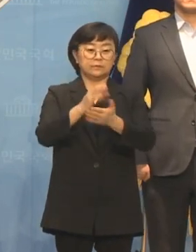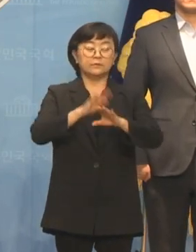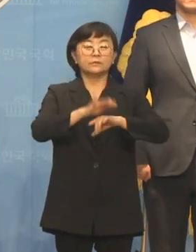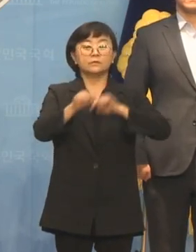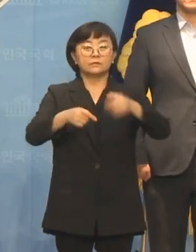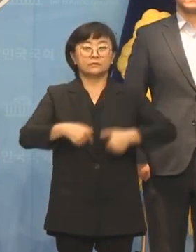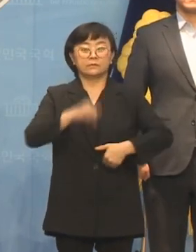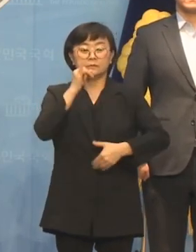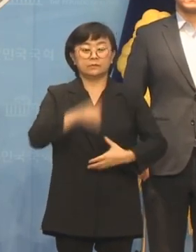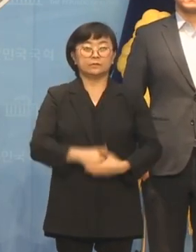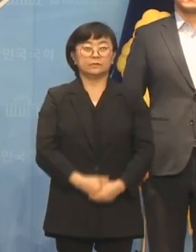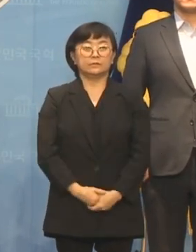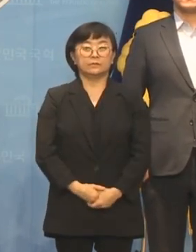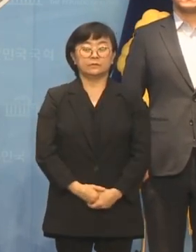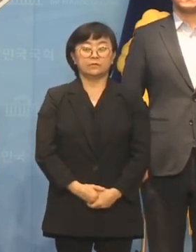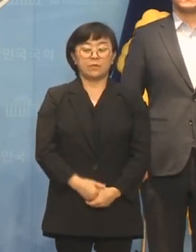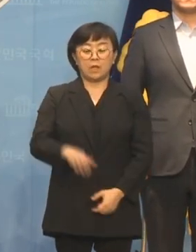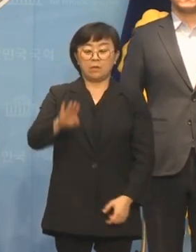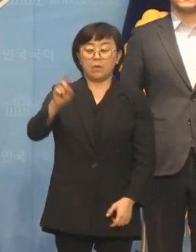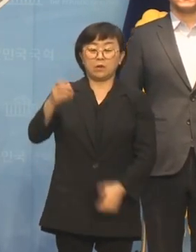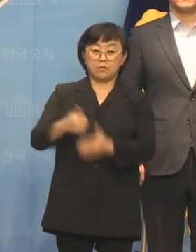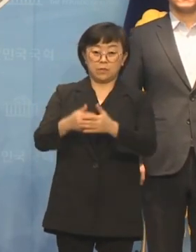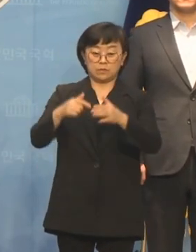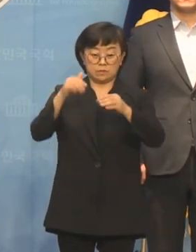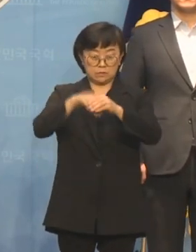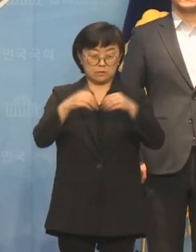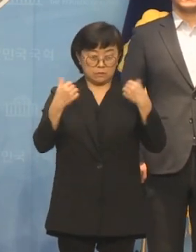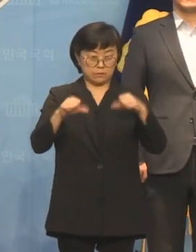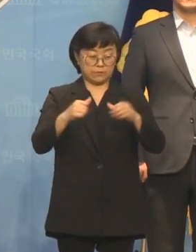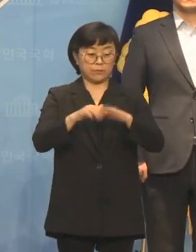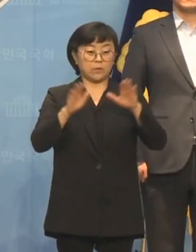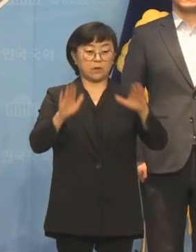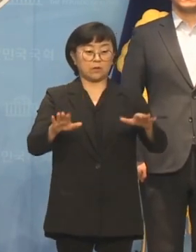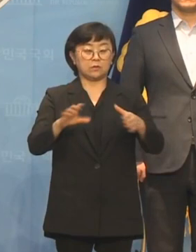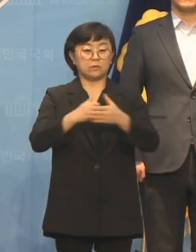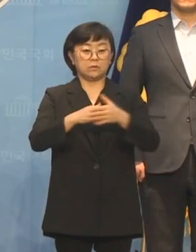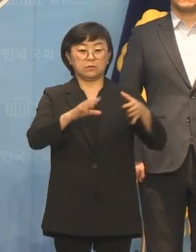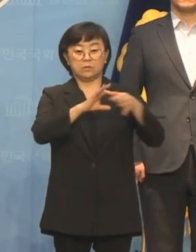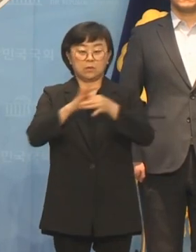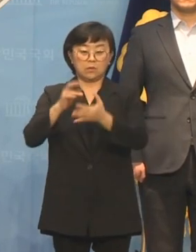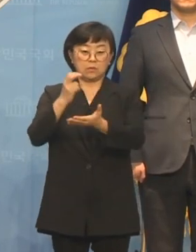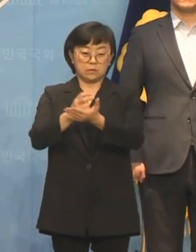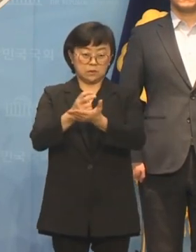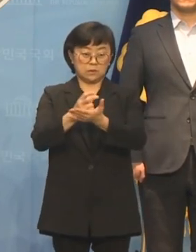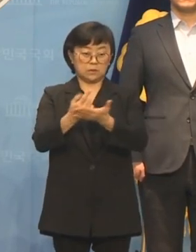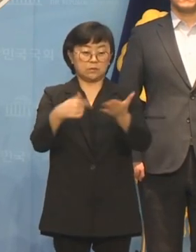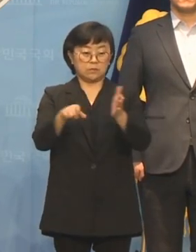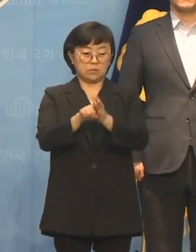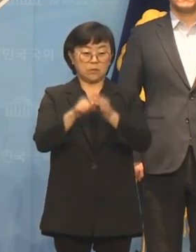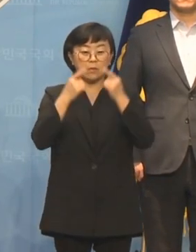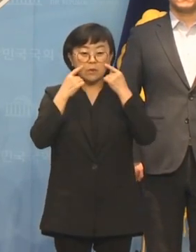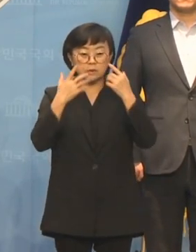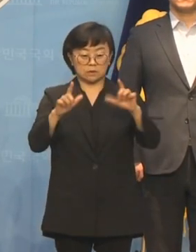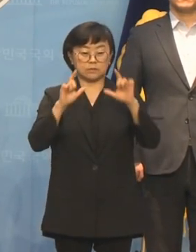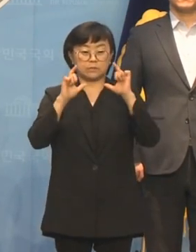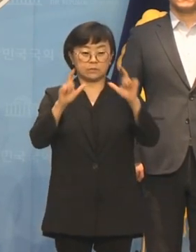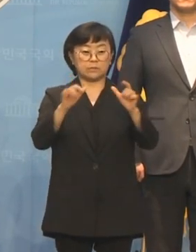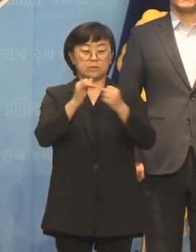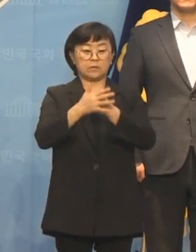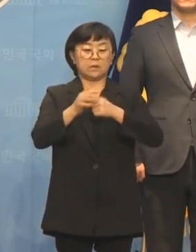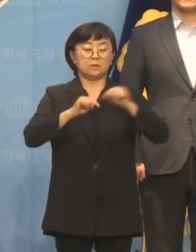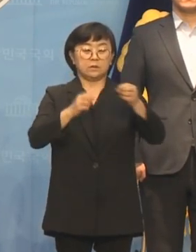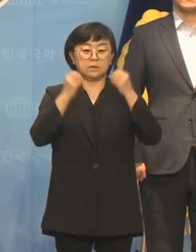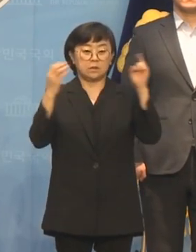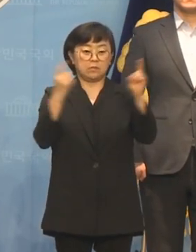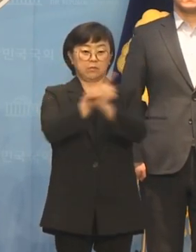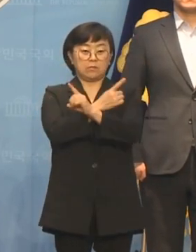합니다. 병립형 선거 포기와 현 준연동형 선거제 사수를 분명히 선언하고